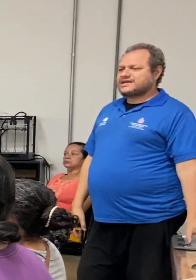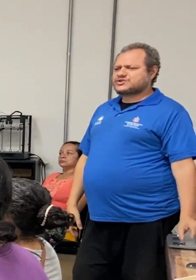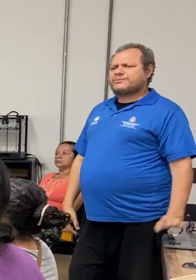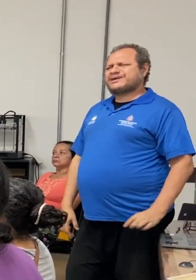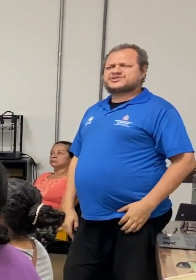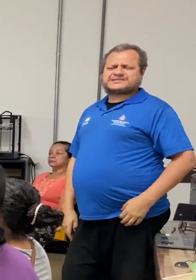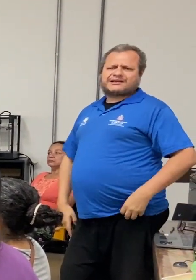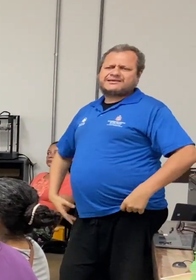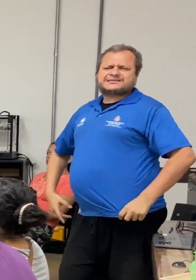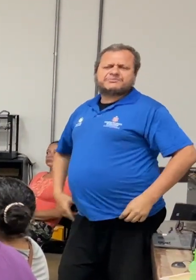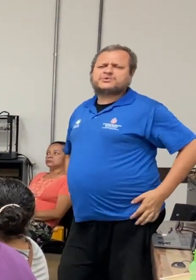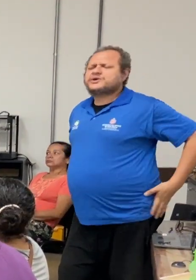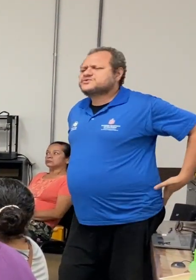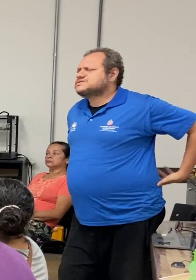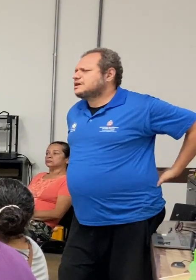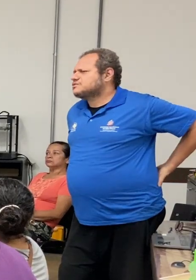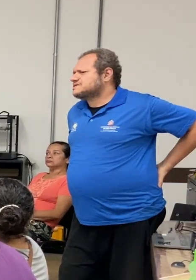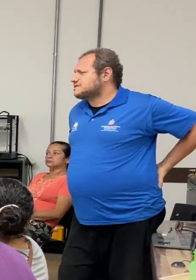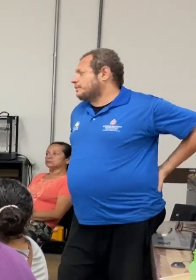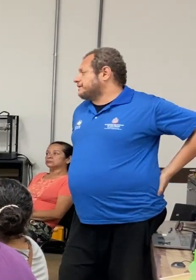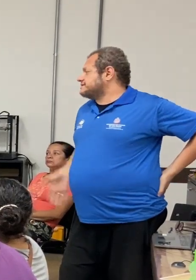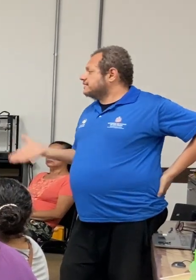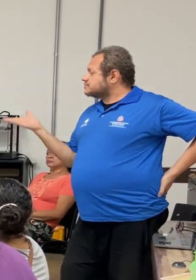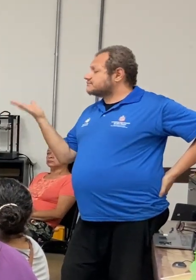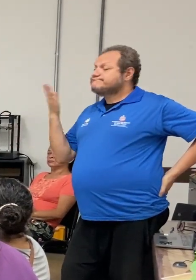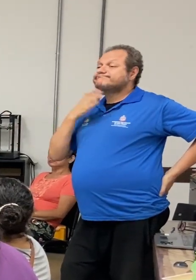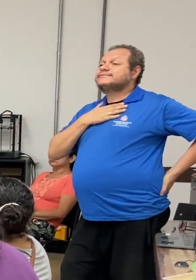1857. Como é que a gente sinaliza 1857?